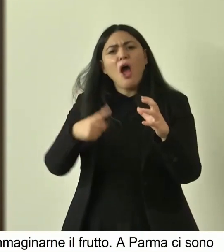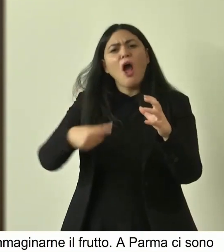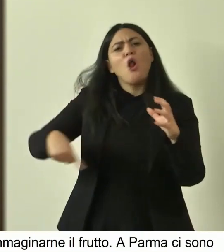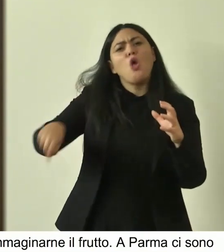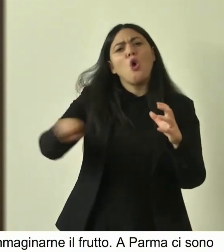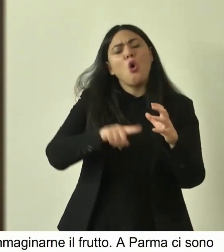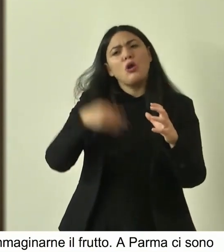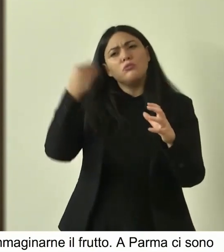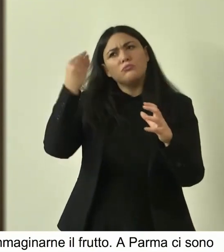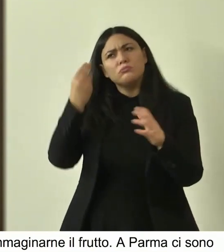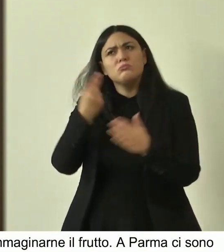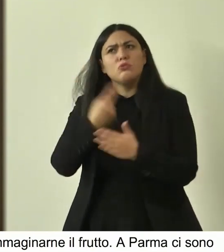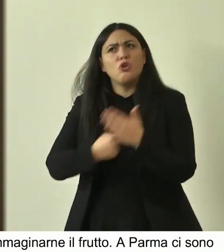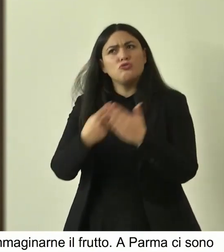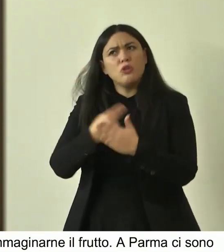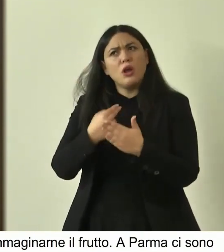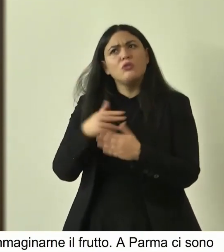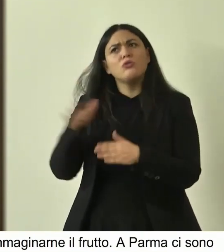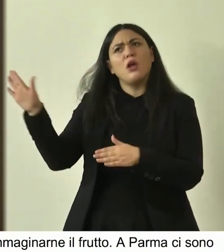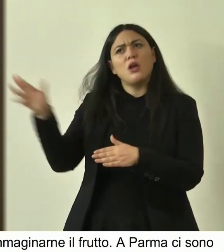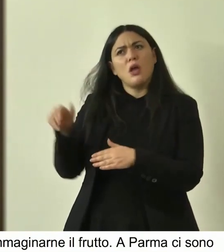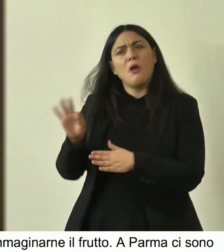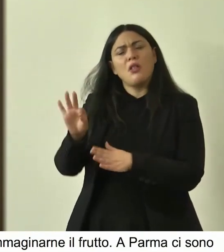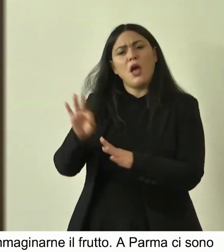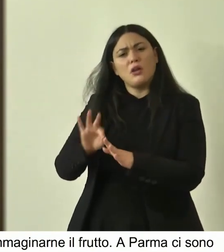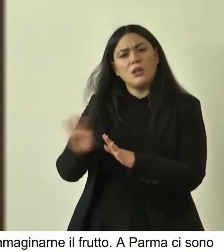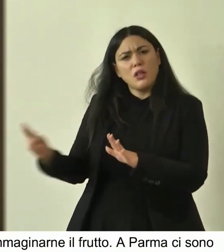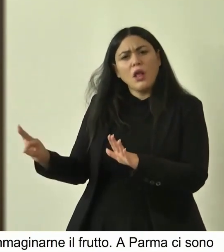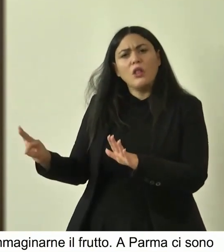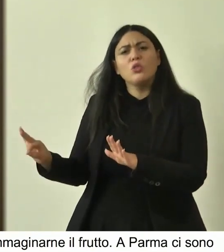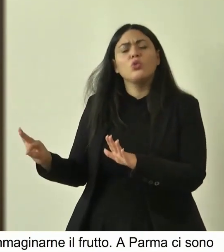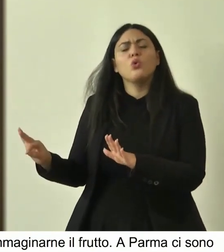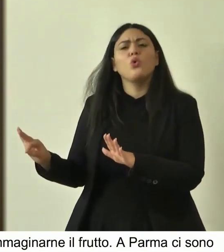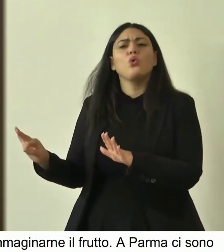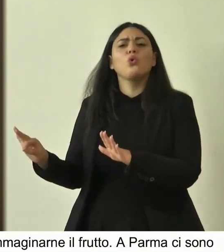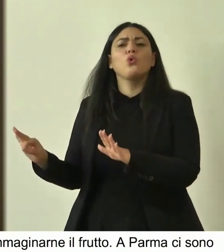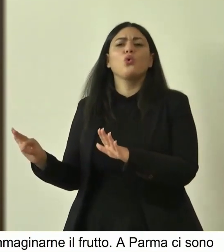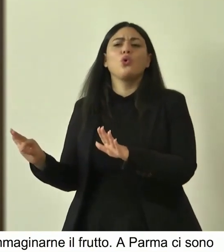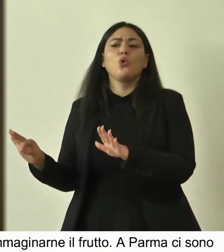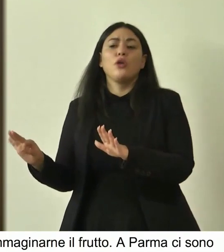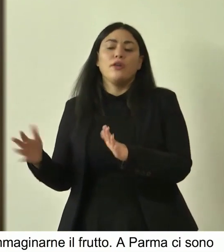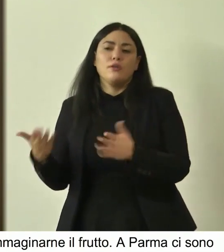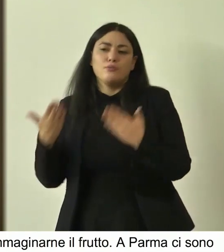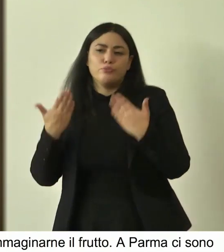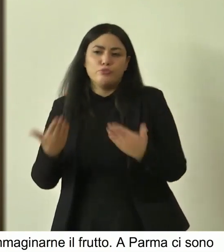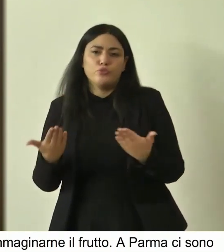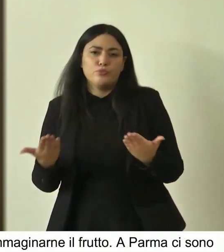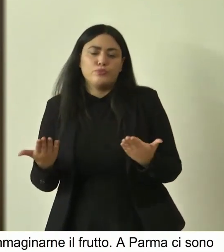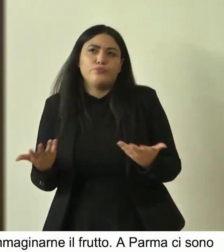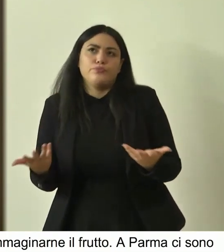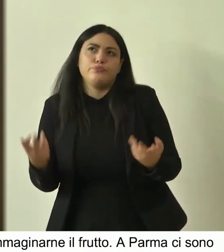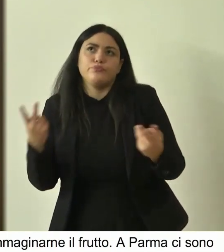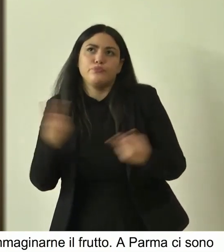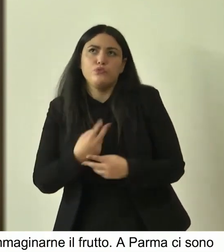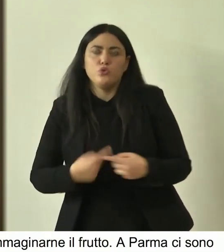hanno fatto un progetto, hanno chiamato un architetto anziché chiamare. Noi purtroppo, quando parliamo